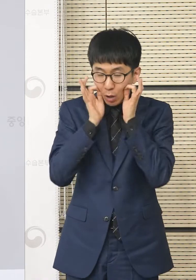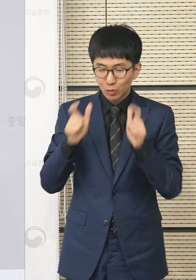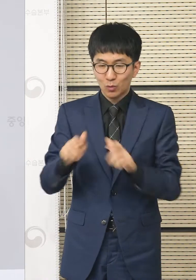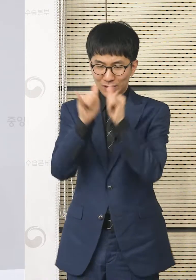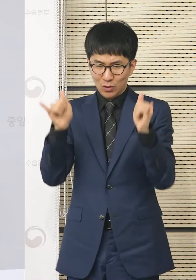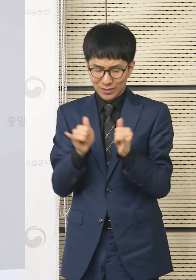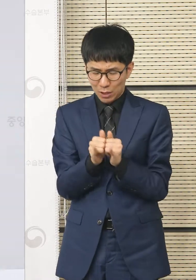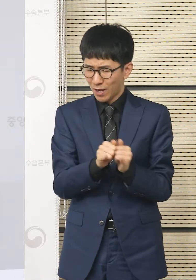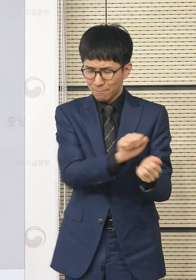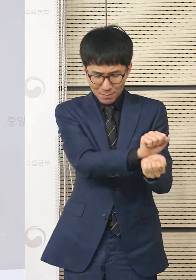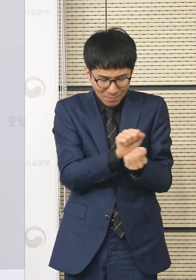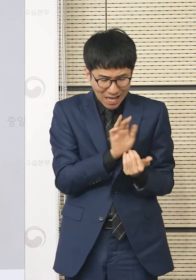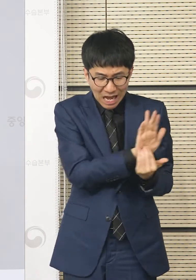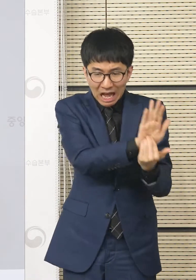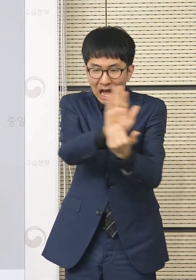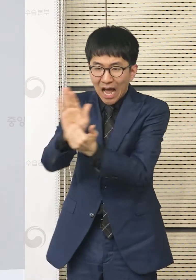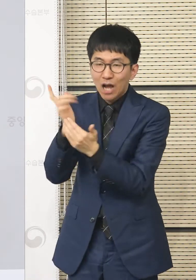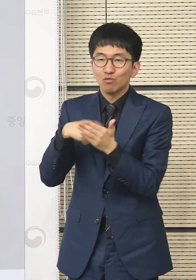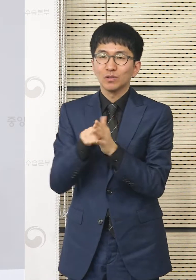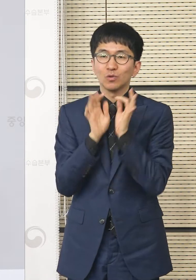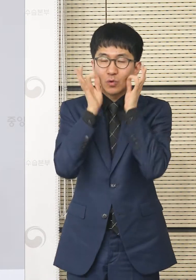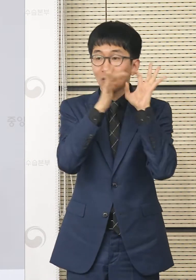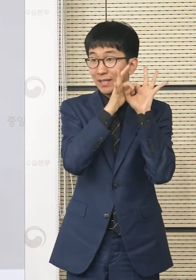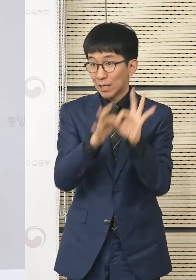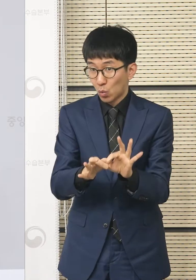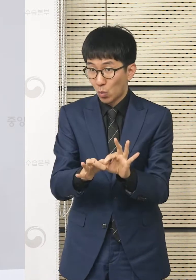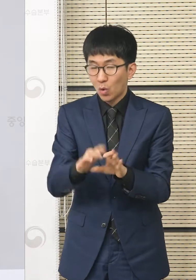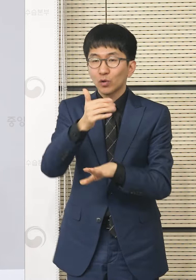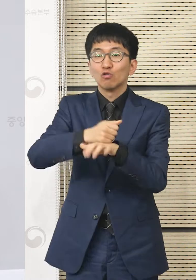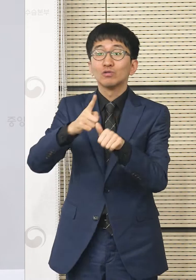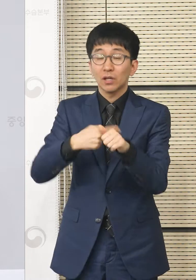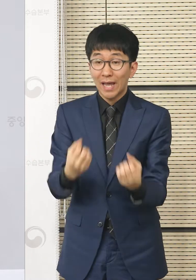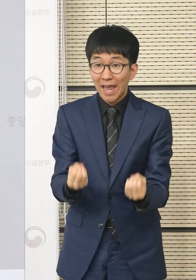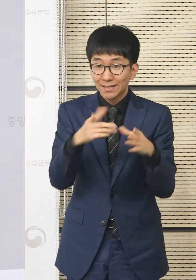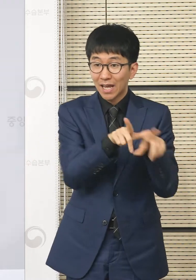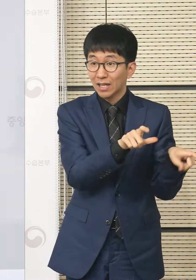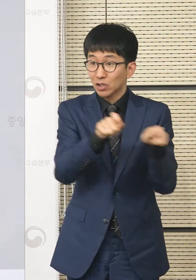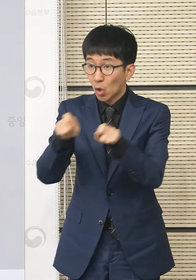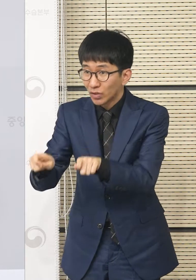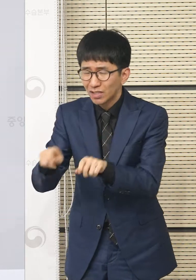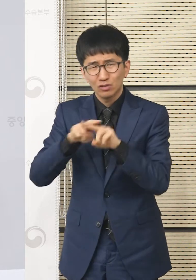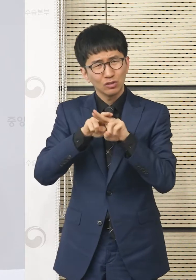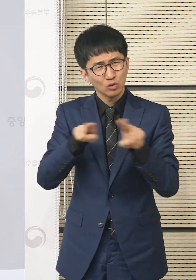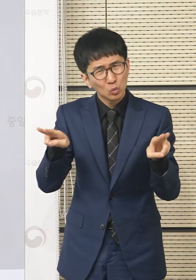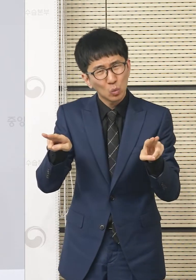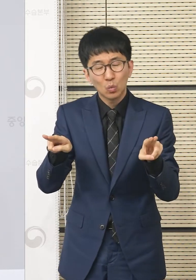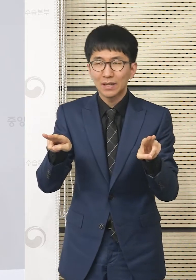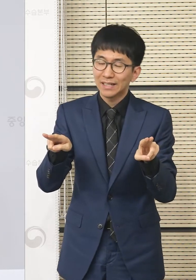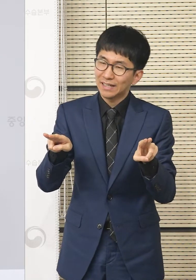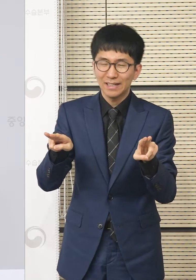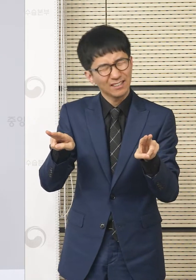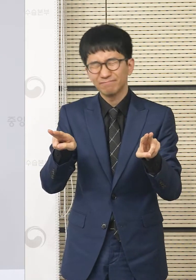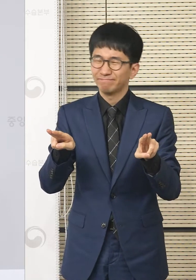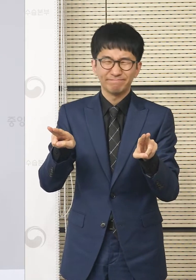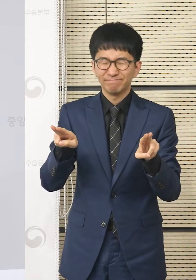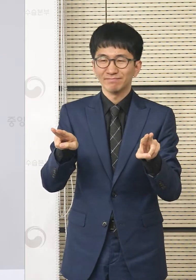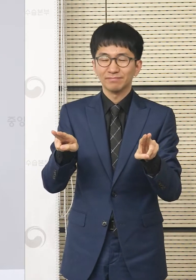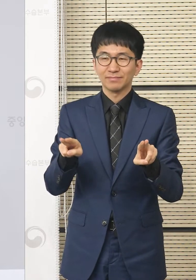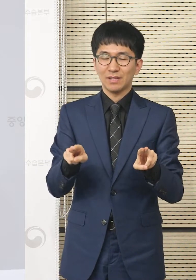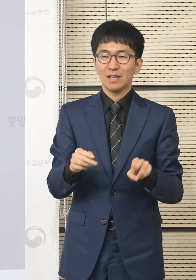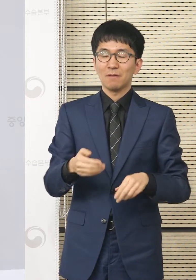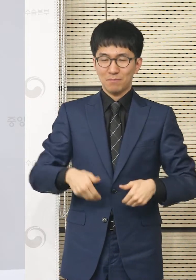지역사회 전파를 차단하고 있는 상황이기에 집단행사를 연기하거나 취소할 필요성은 없다고 보고